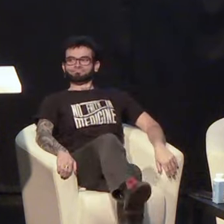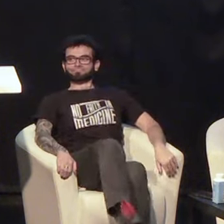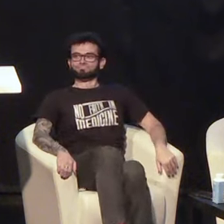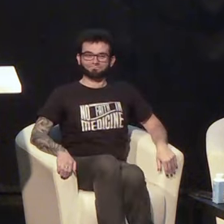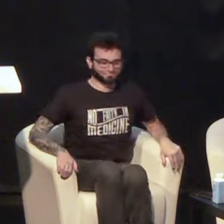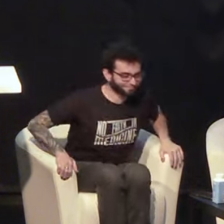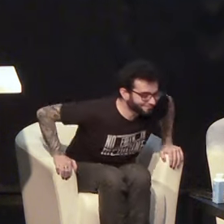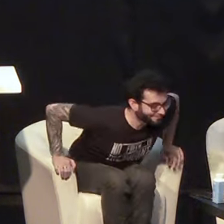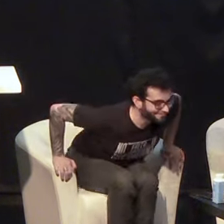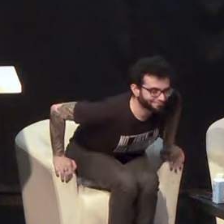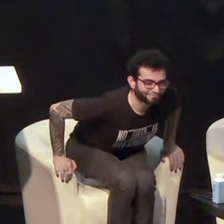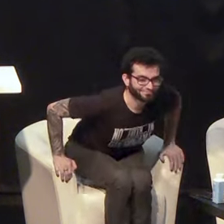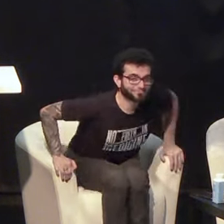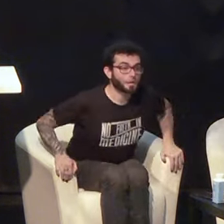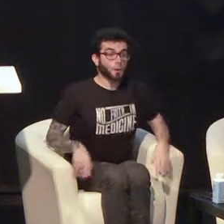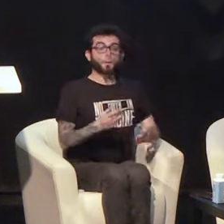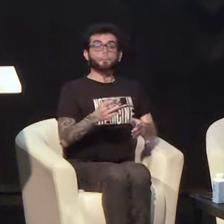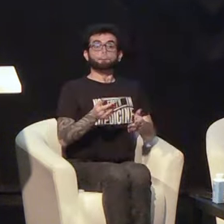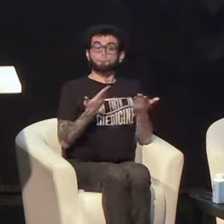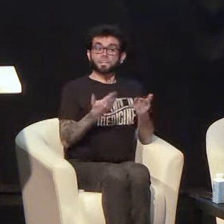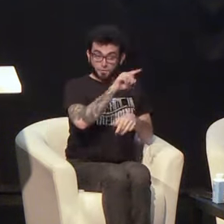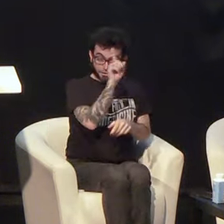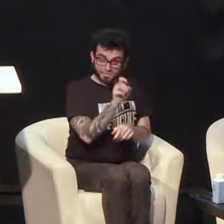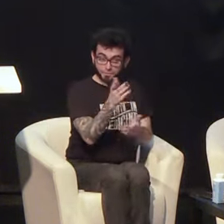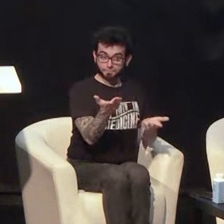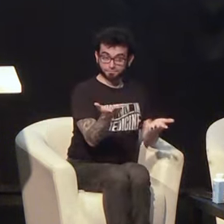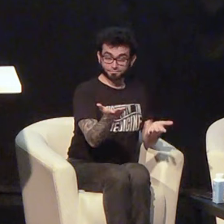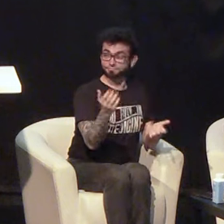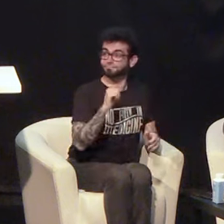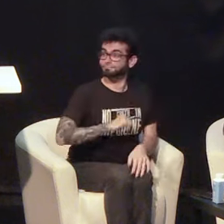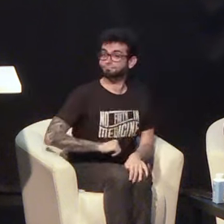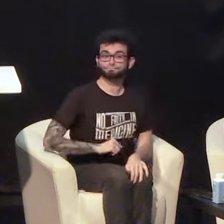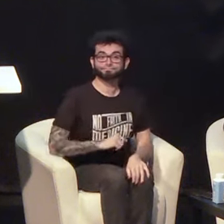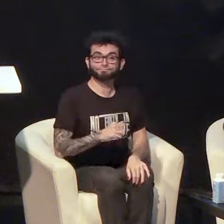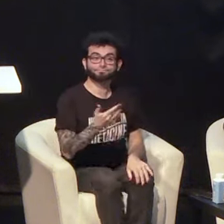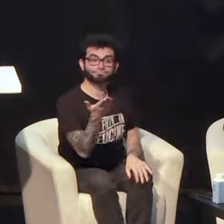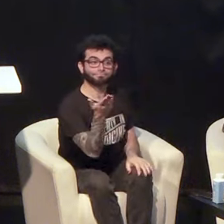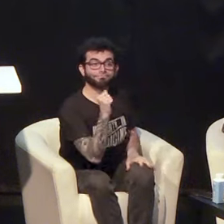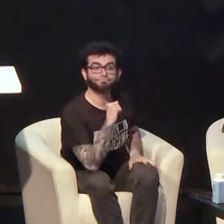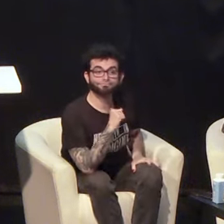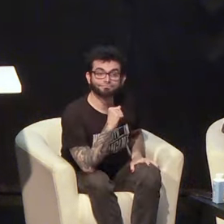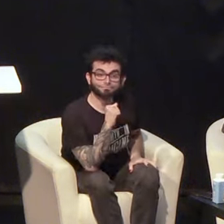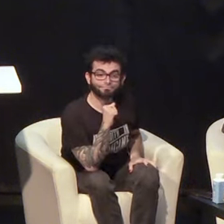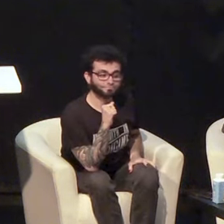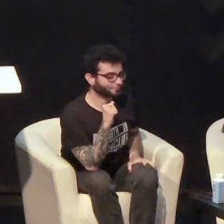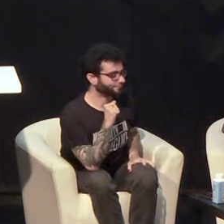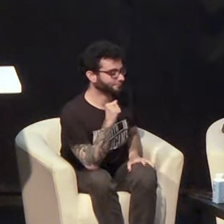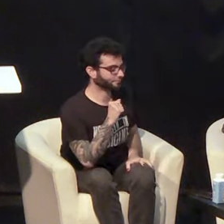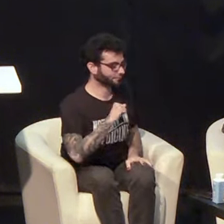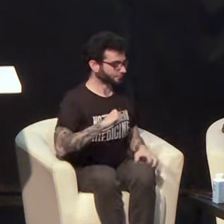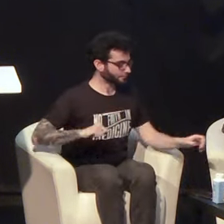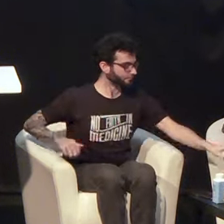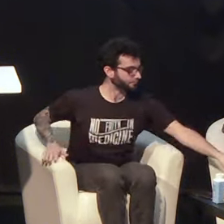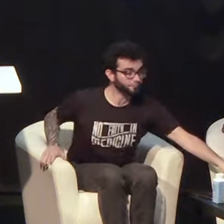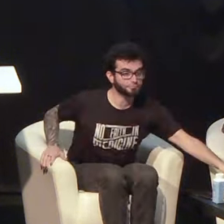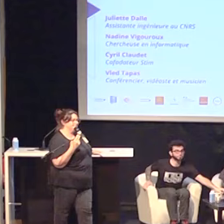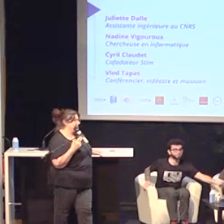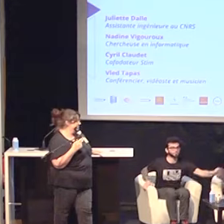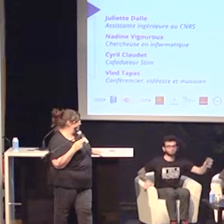Le rendez-vous est noté pour l'année prochaine. Donc, une question. Les questions du public.